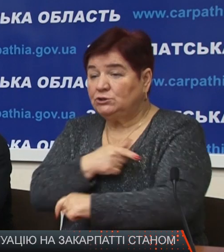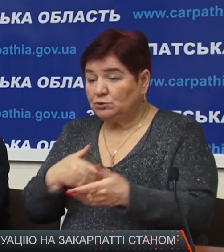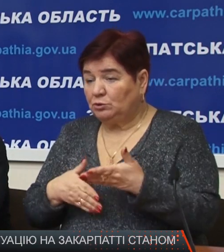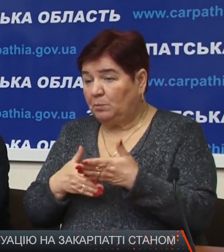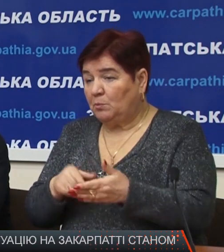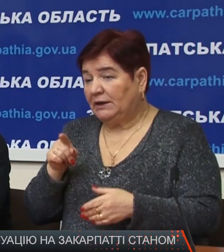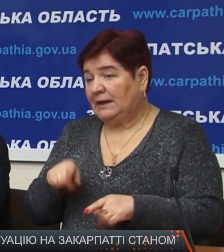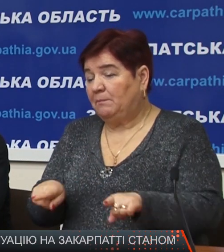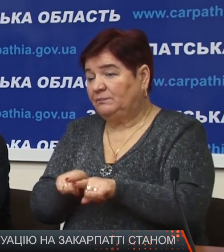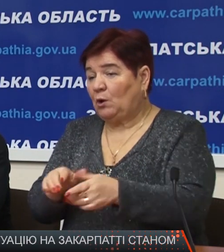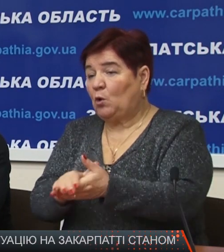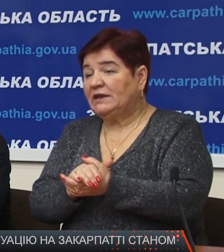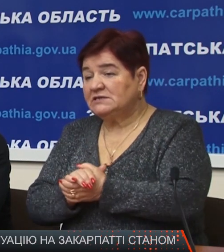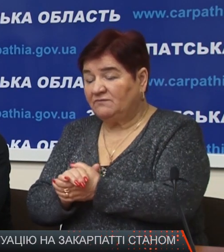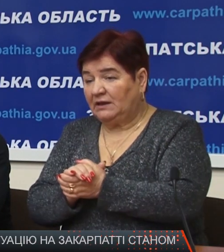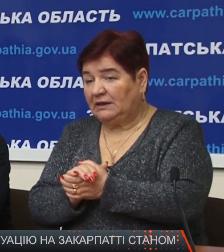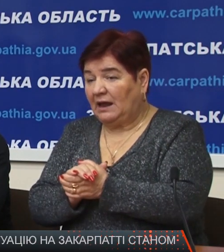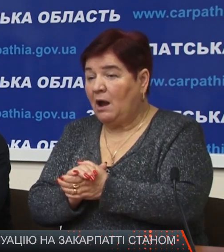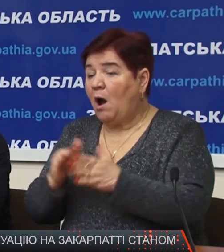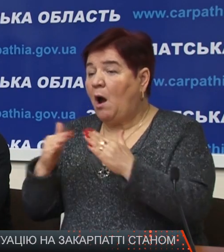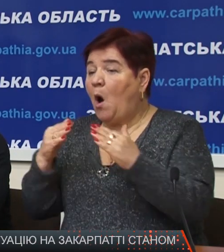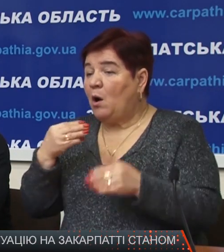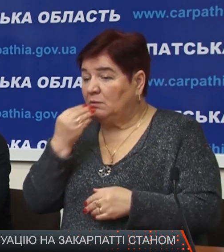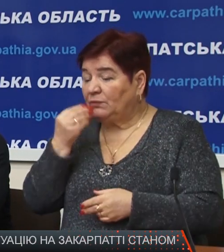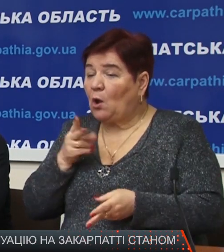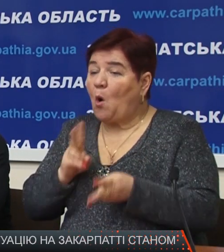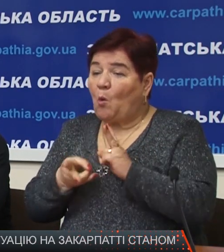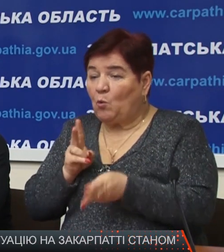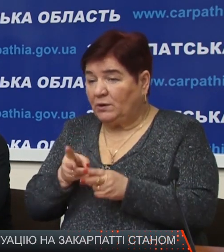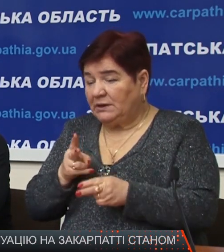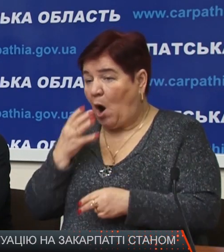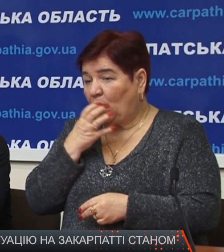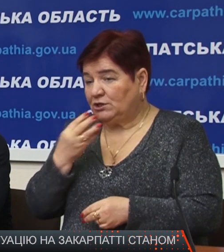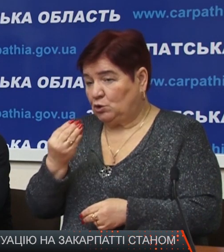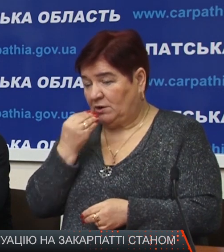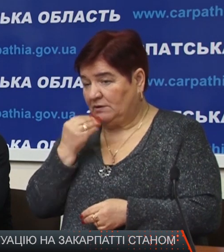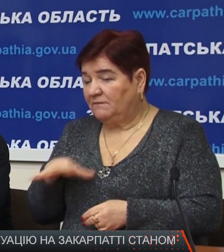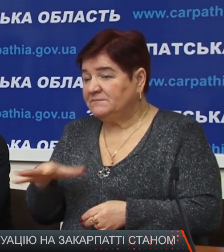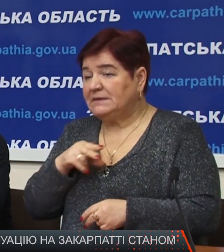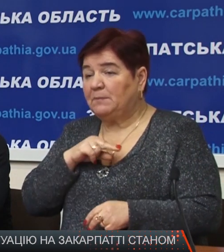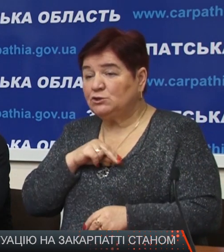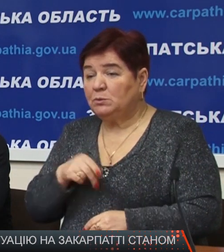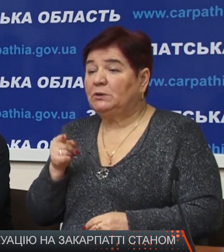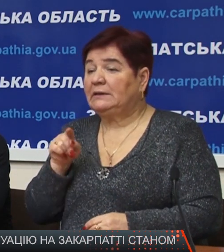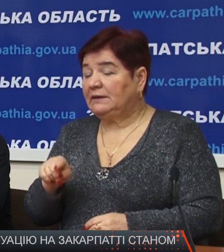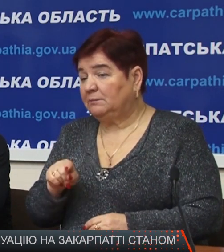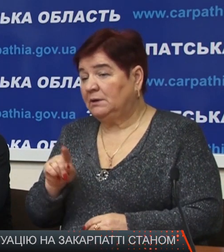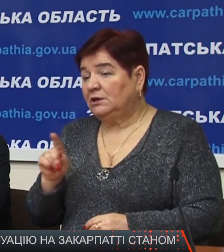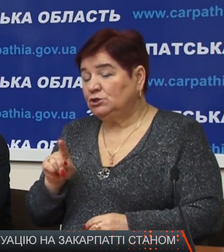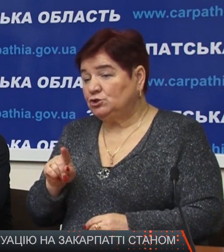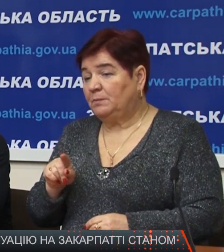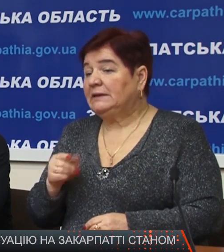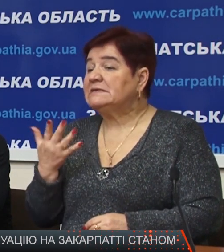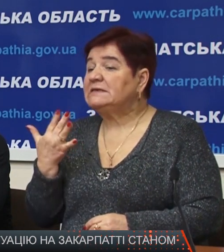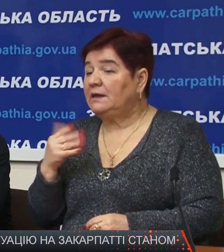І там також організована зараз польова кухня для забезпечення гарячого харчування. Тому ми всі працюємо над тим, щоб наскільки